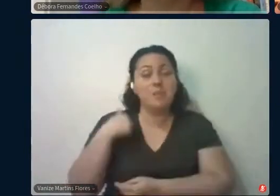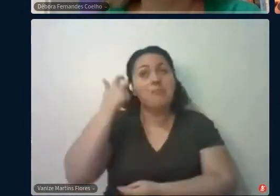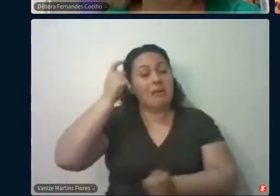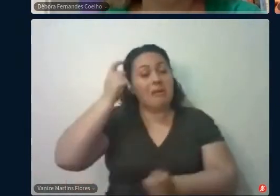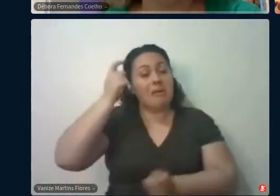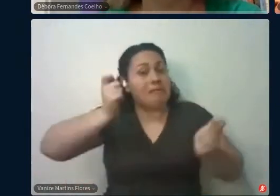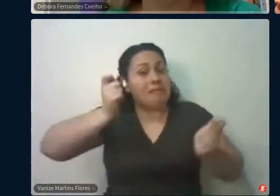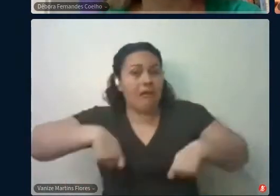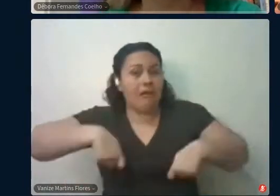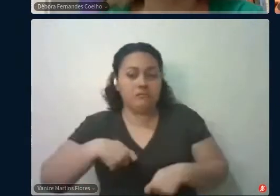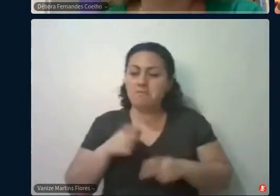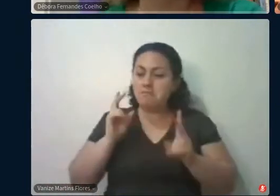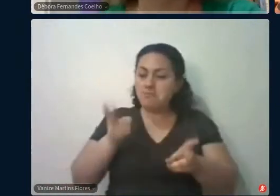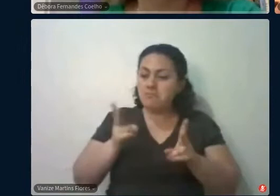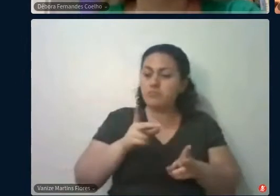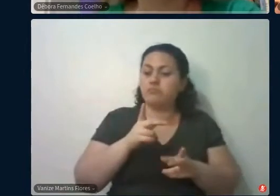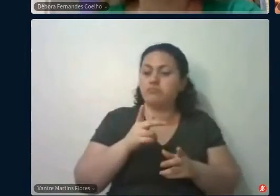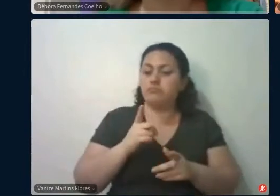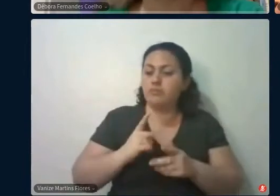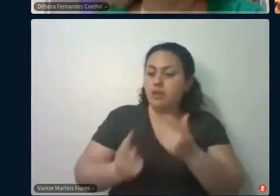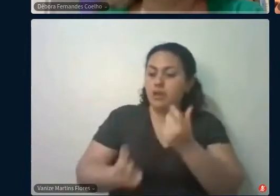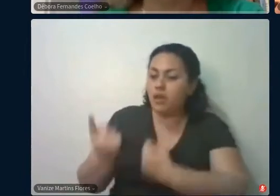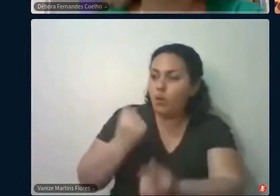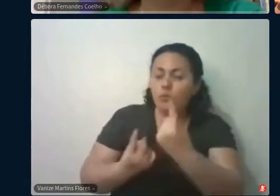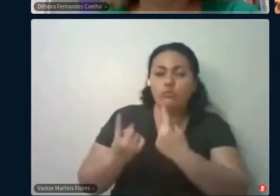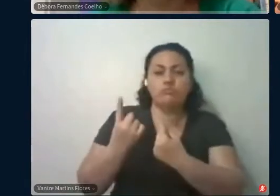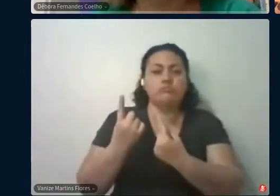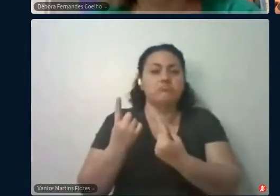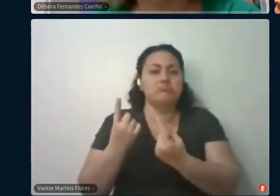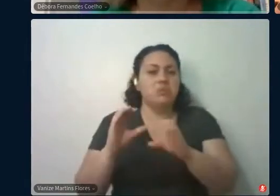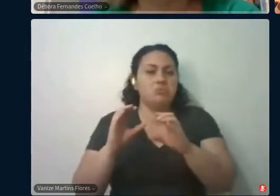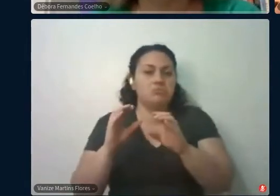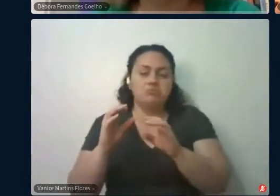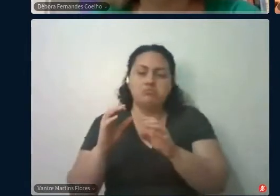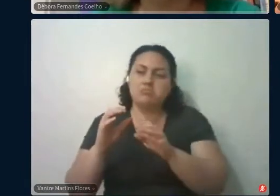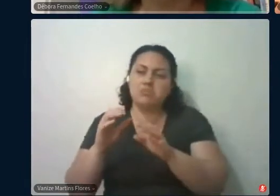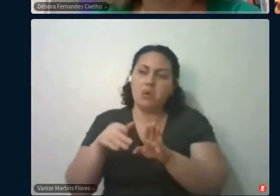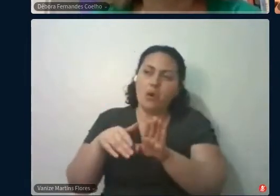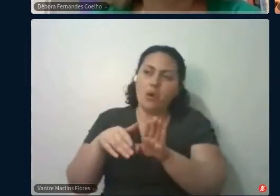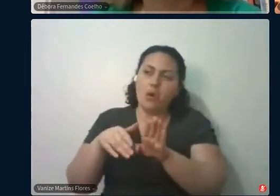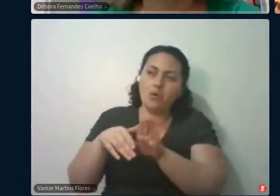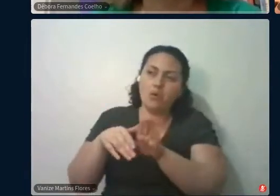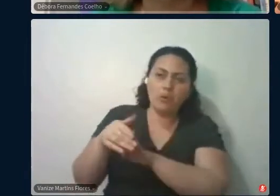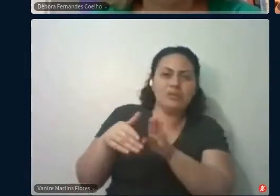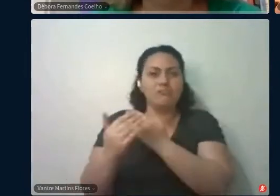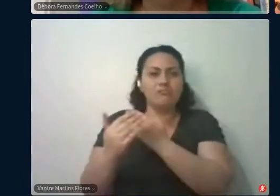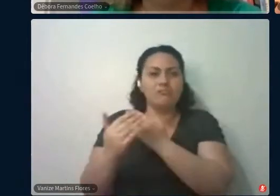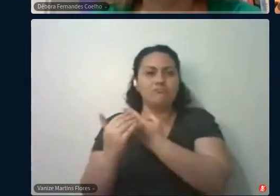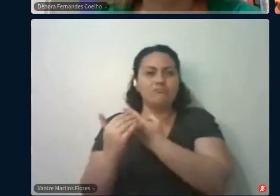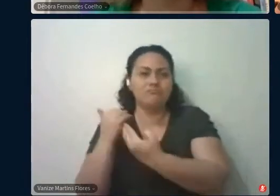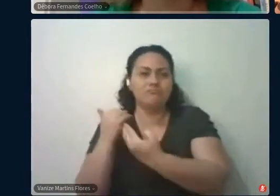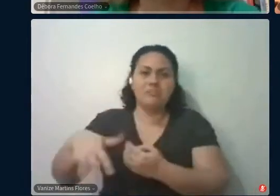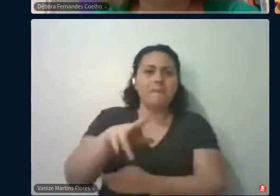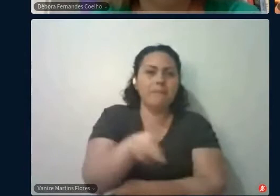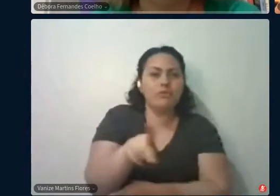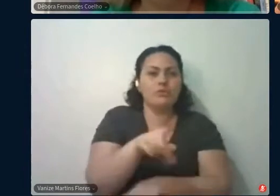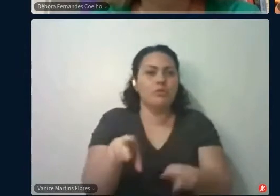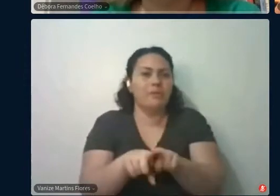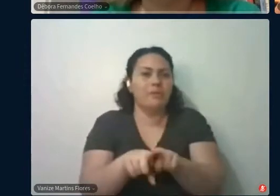de também alguns conselhos, né, de professores, de colaboradores, de